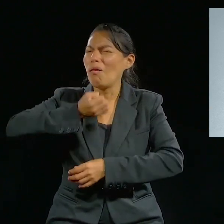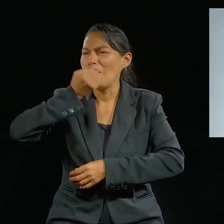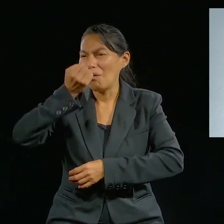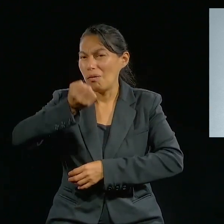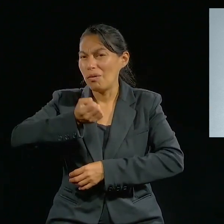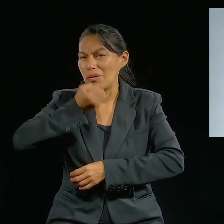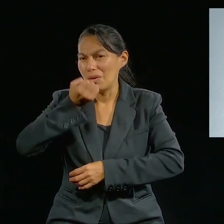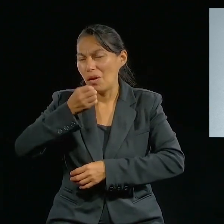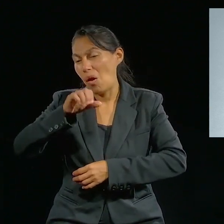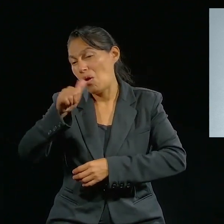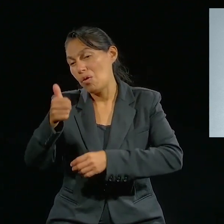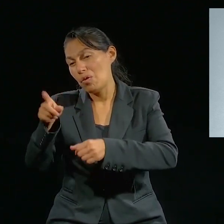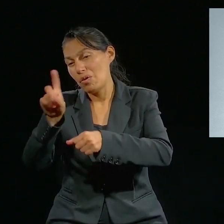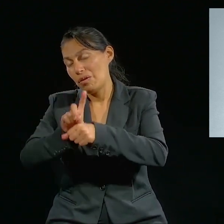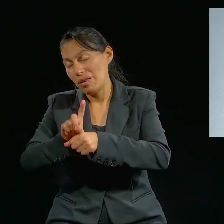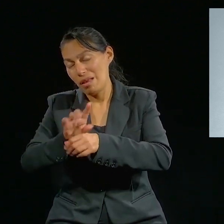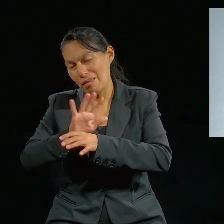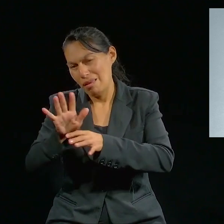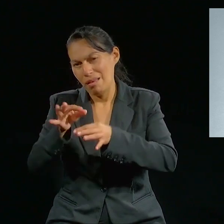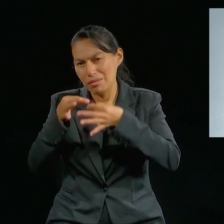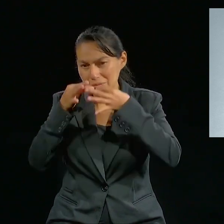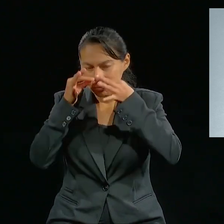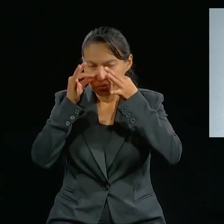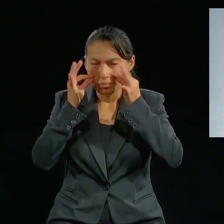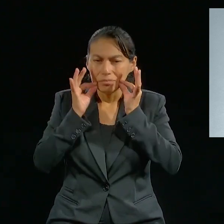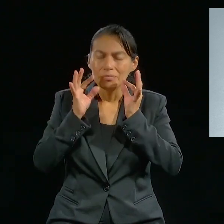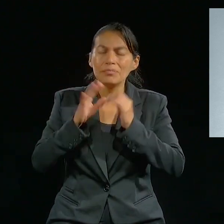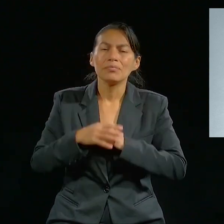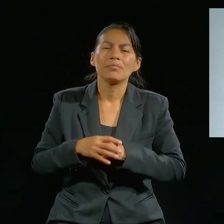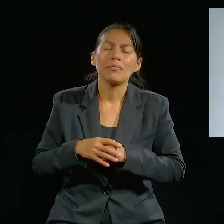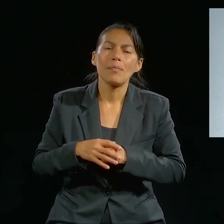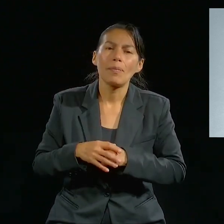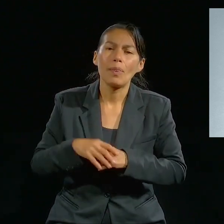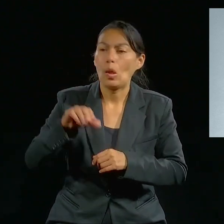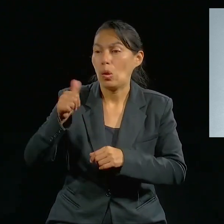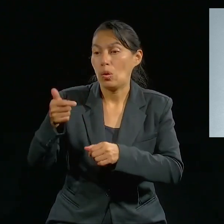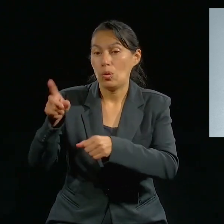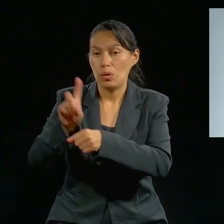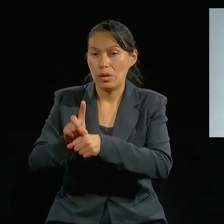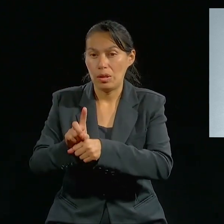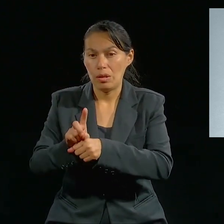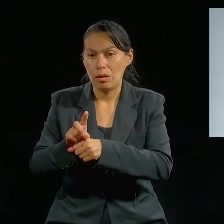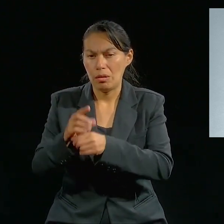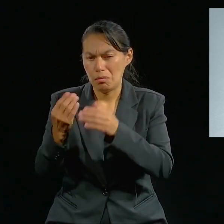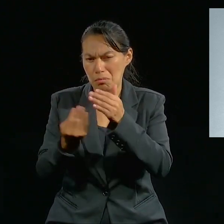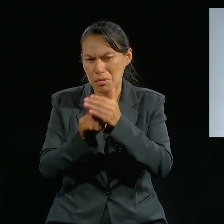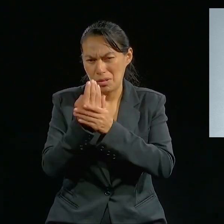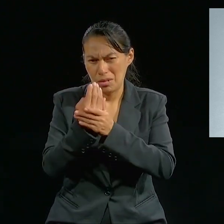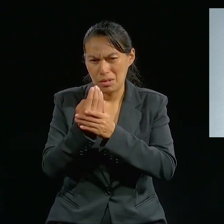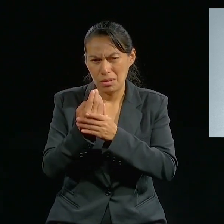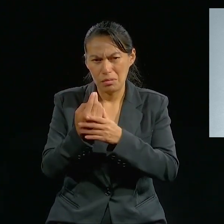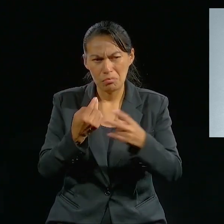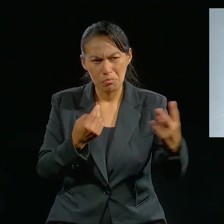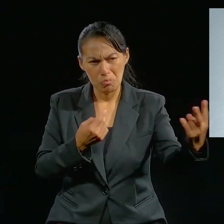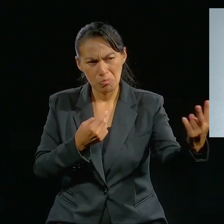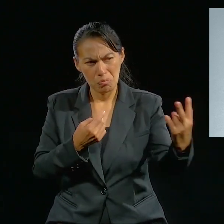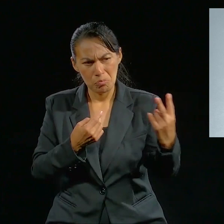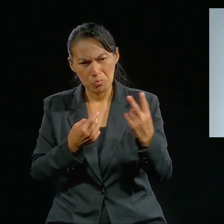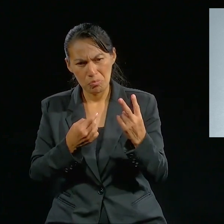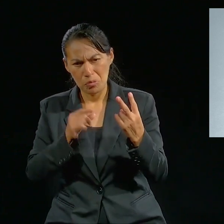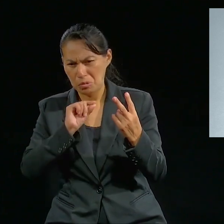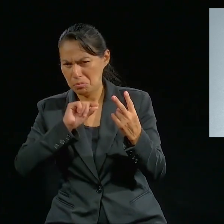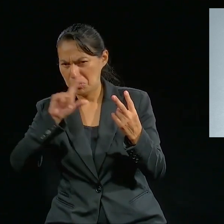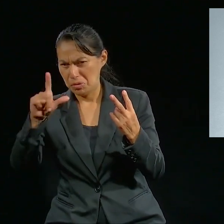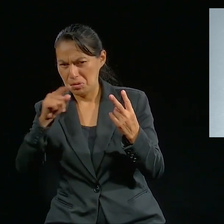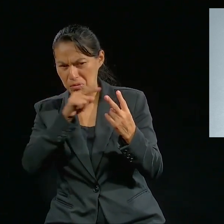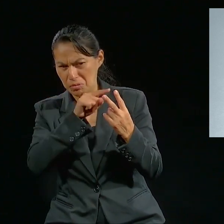pues la intubación iba a ser al siguiente día al siguiente día en la mañana entraron dos especialistas más para hacer